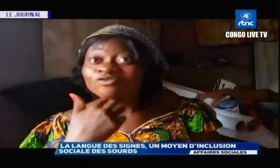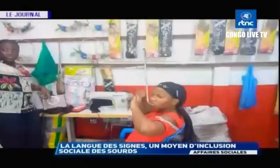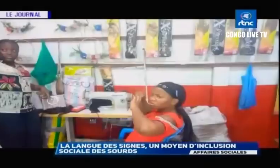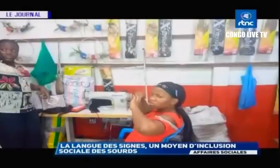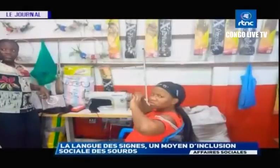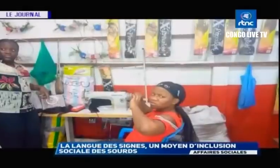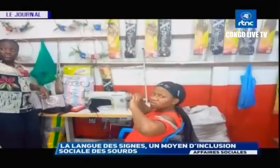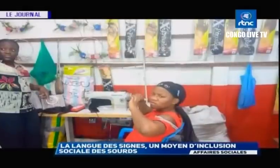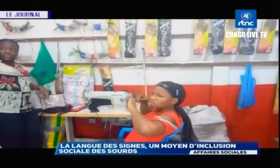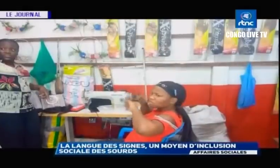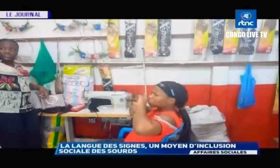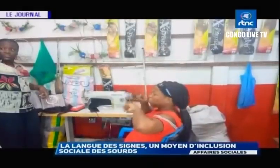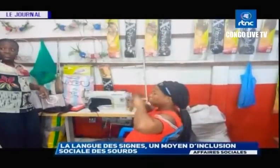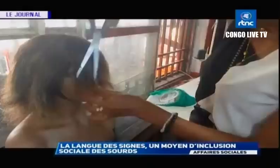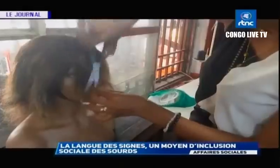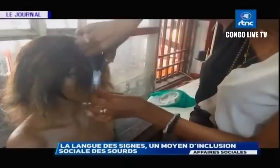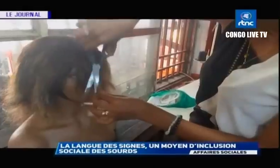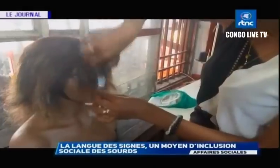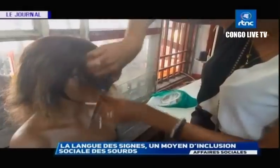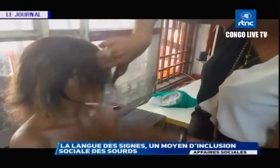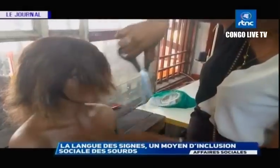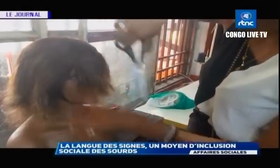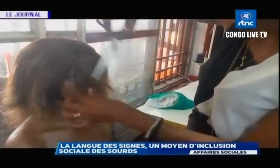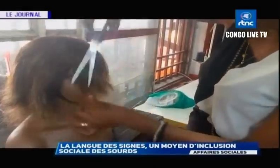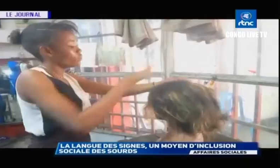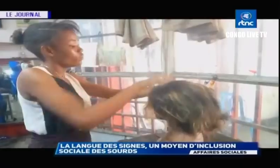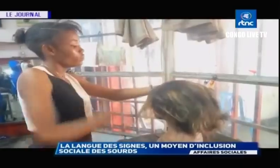De notre côté, la coiffure est une passion pour ces jeunes sourdes.